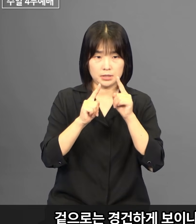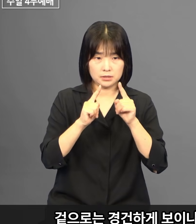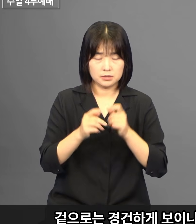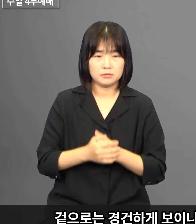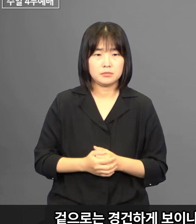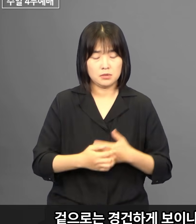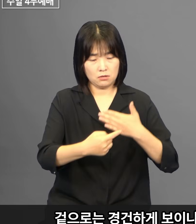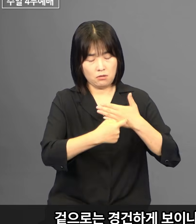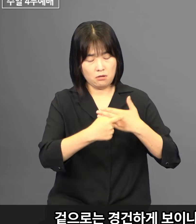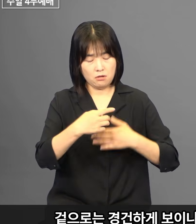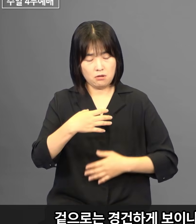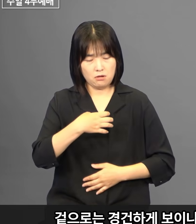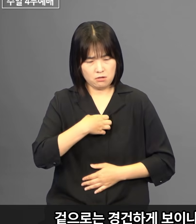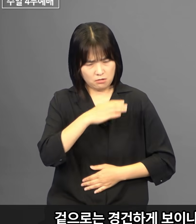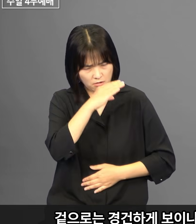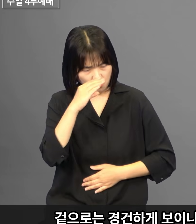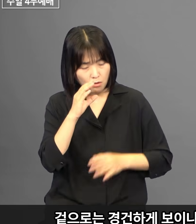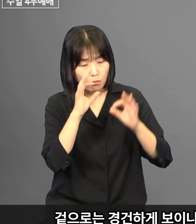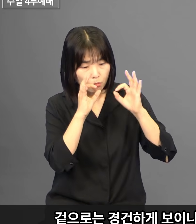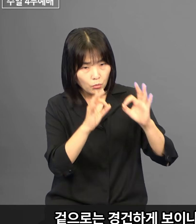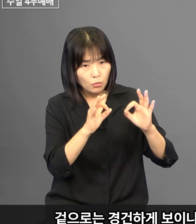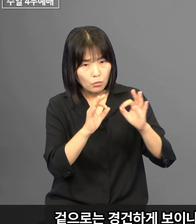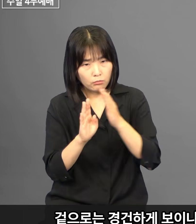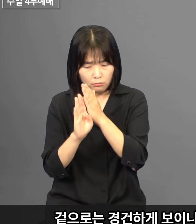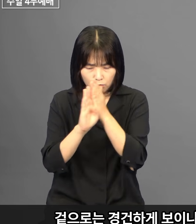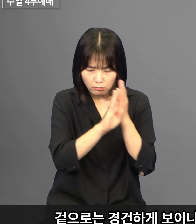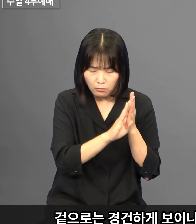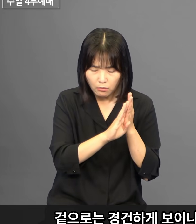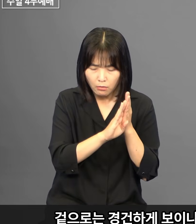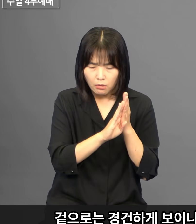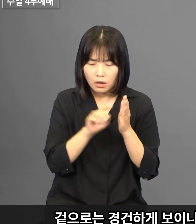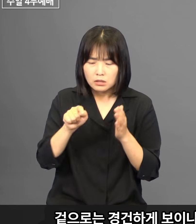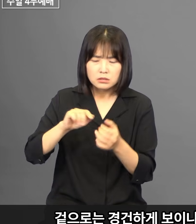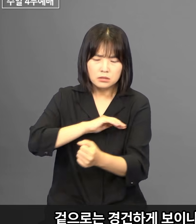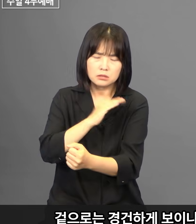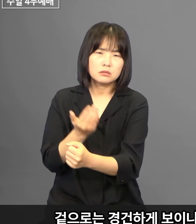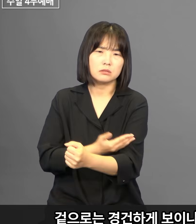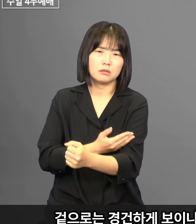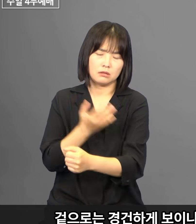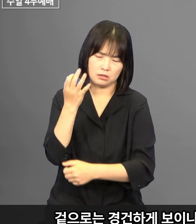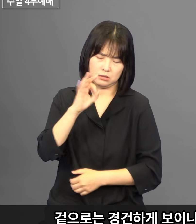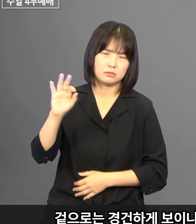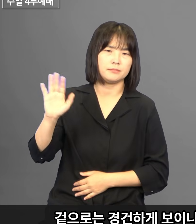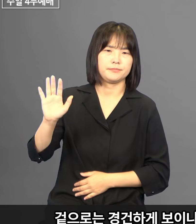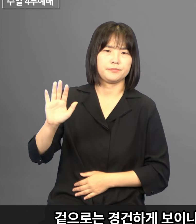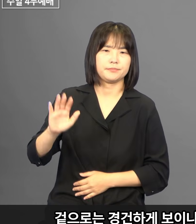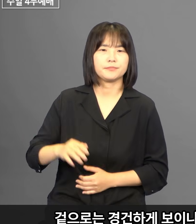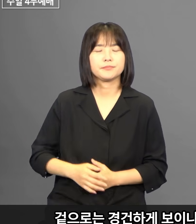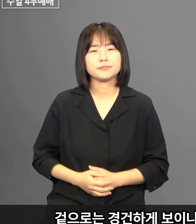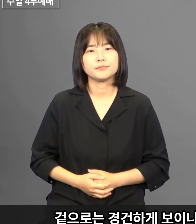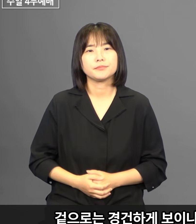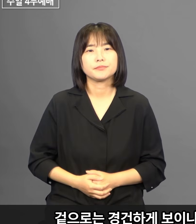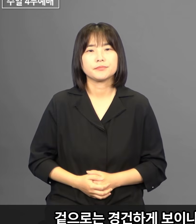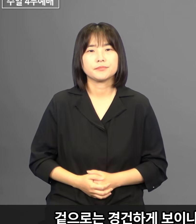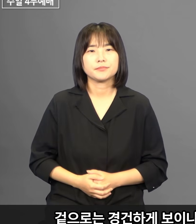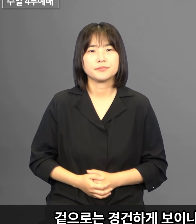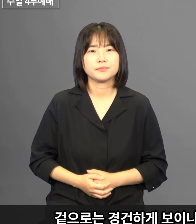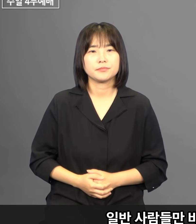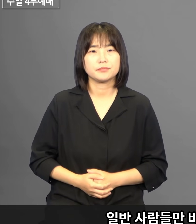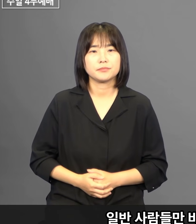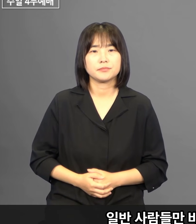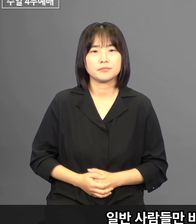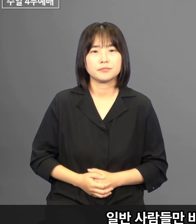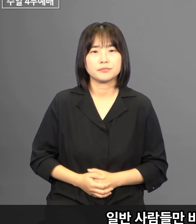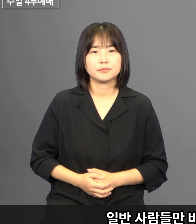봅시다. 겉으로는 경건하게 보이나 경건함의 능력은 부인할 것입니다.